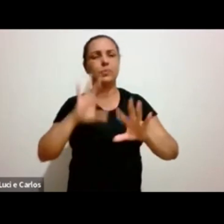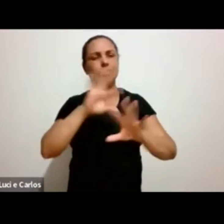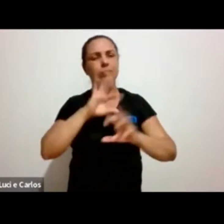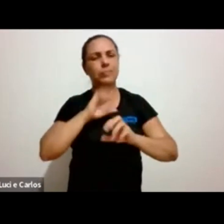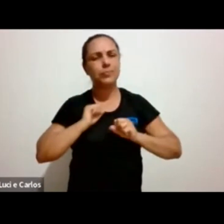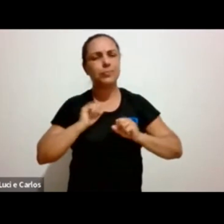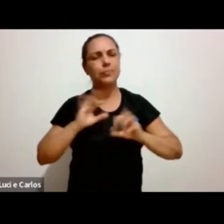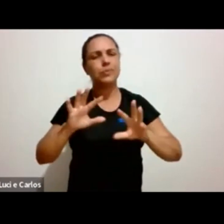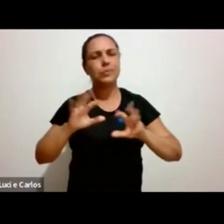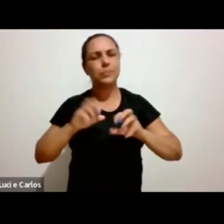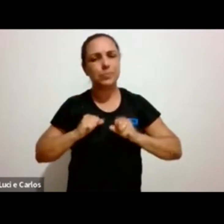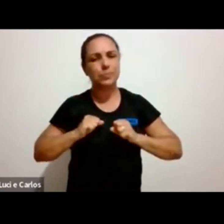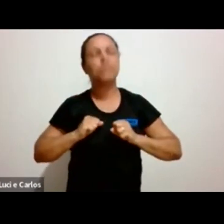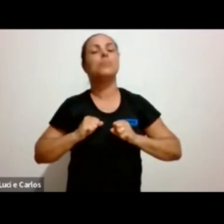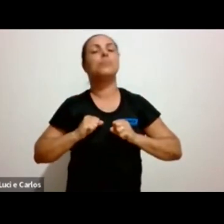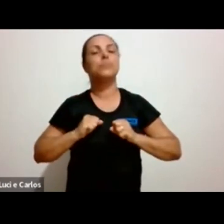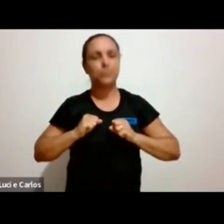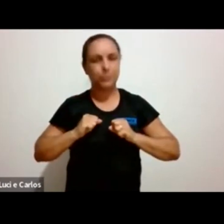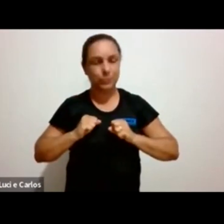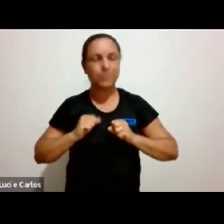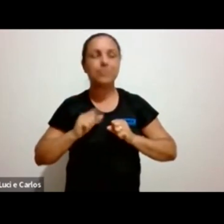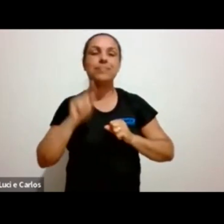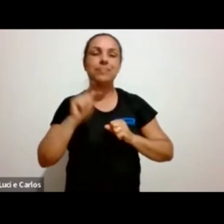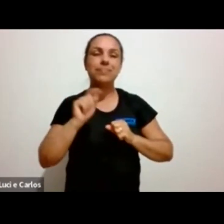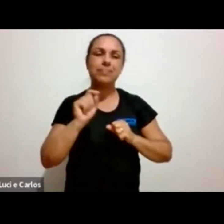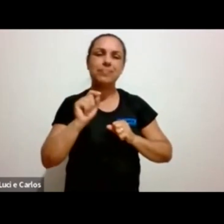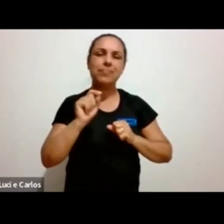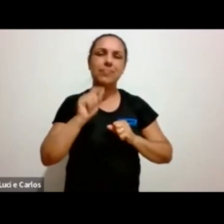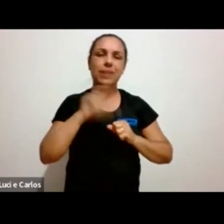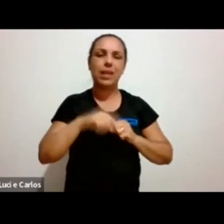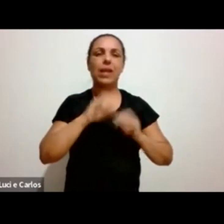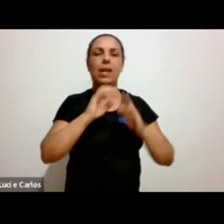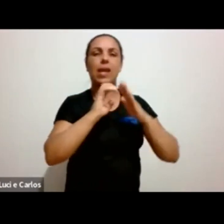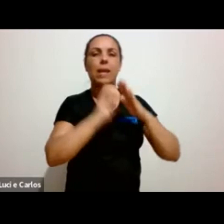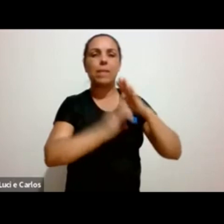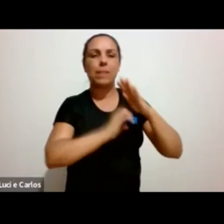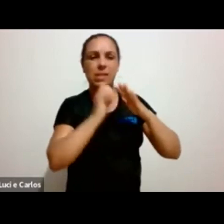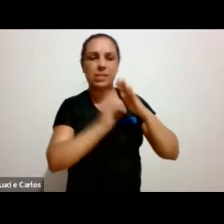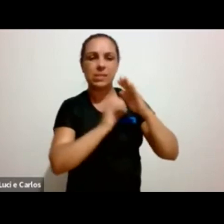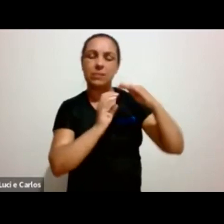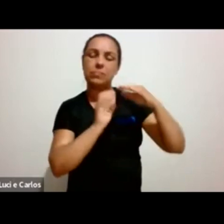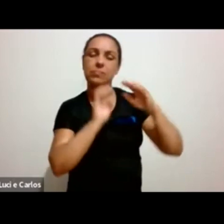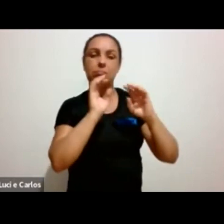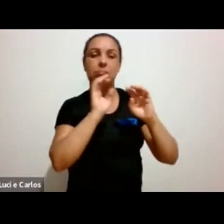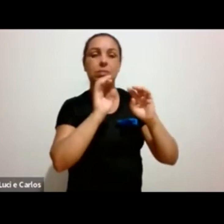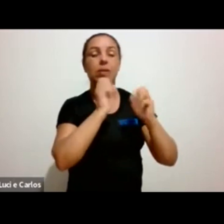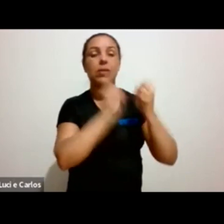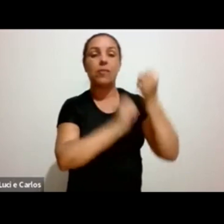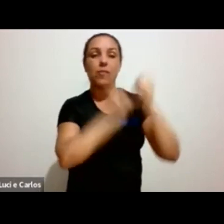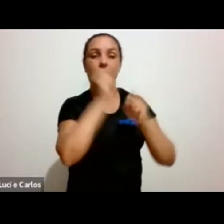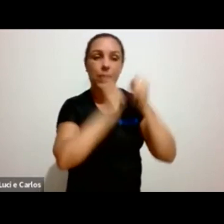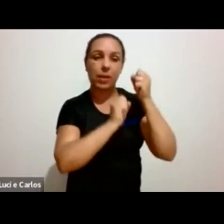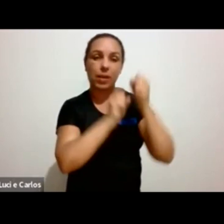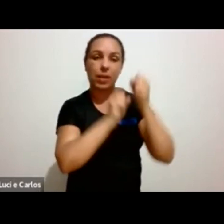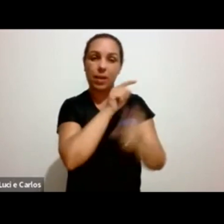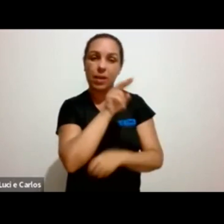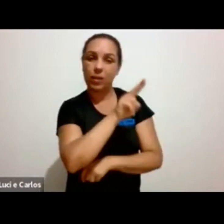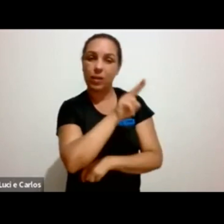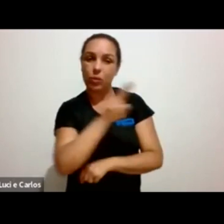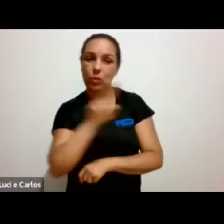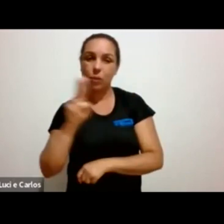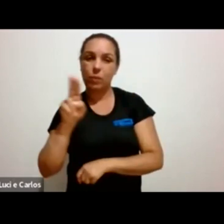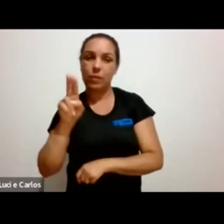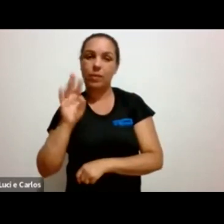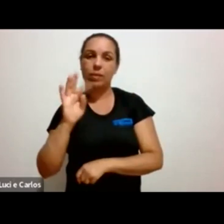que o maravilhoso projeto da Timol, através dos seus colaboradores, hoje já distribuídos em